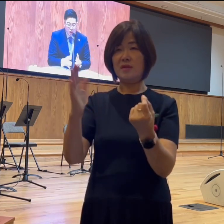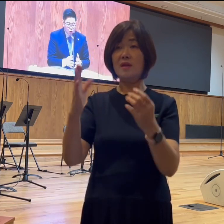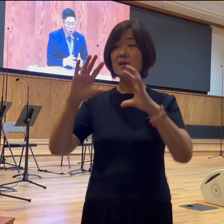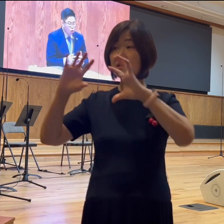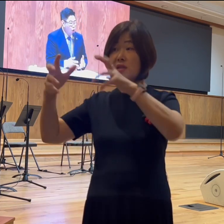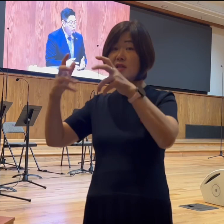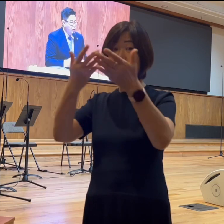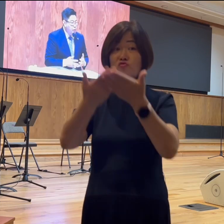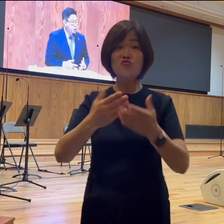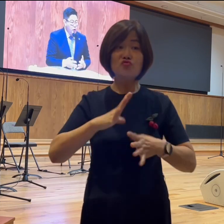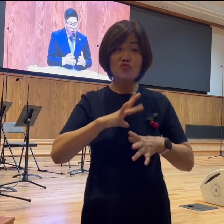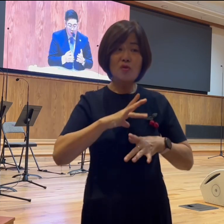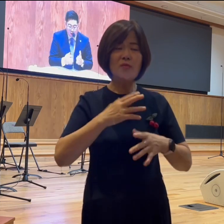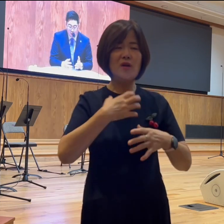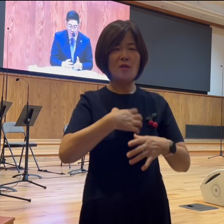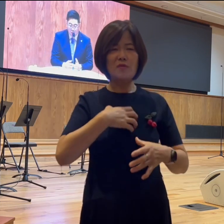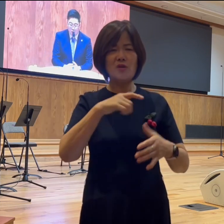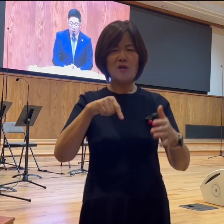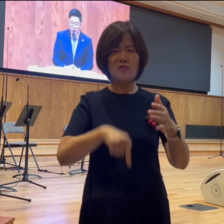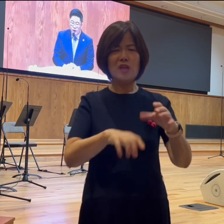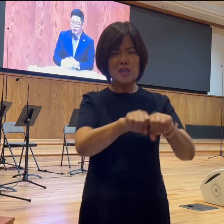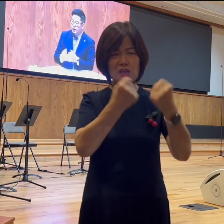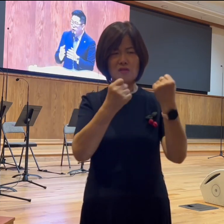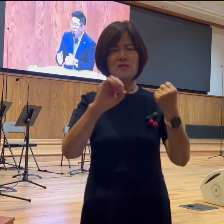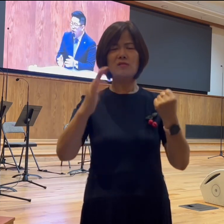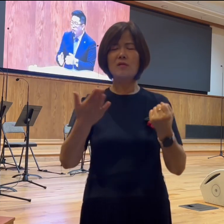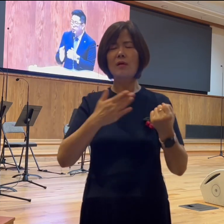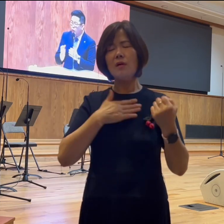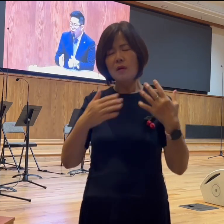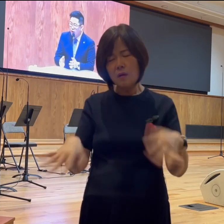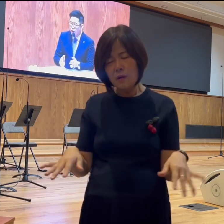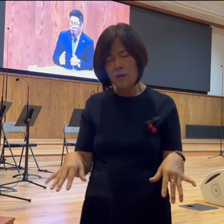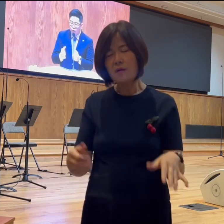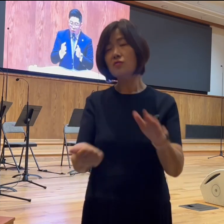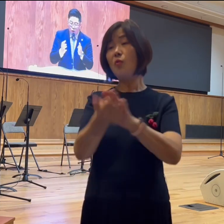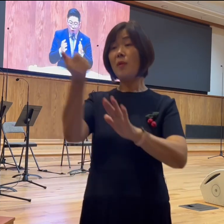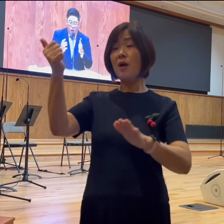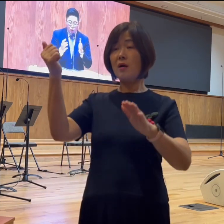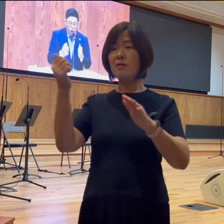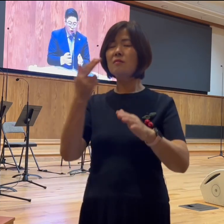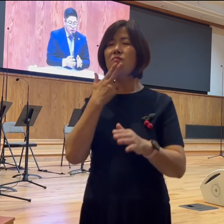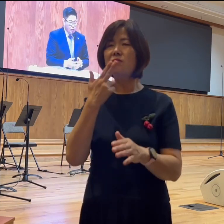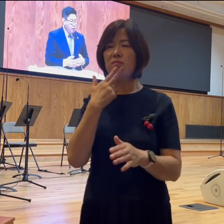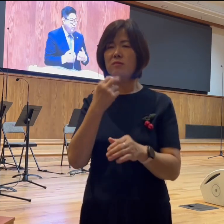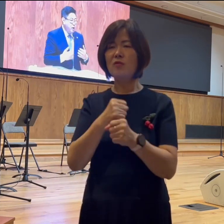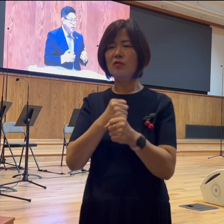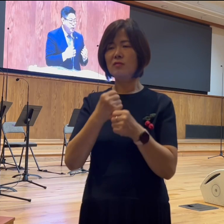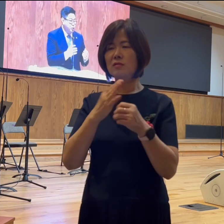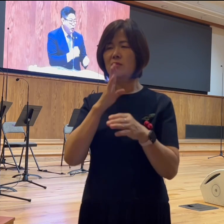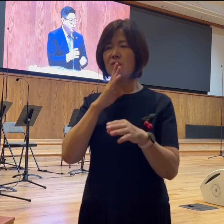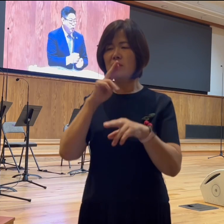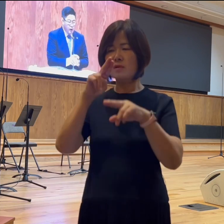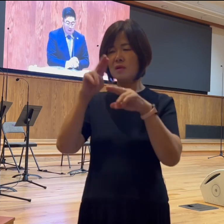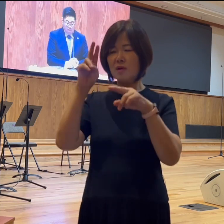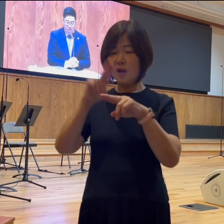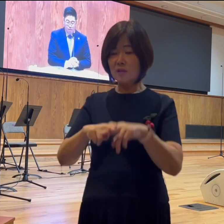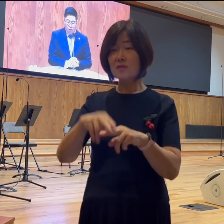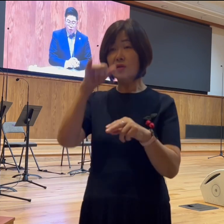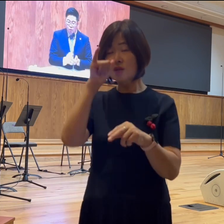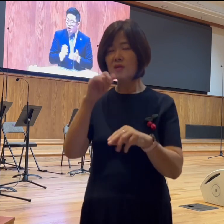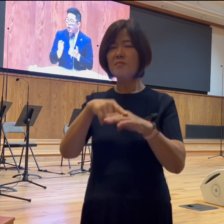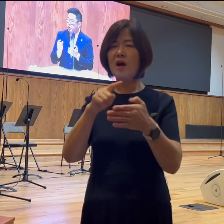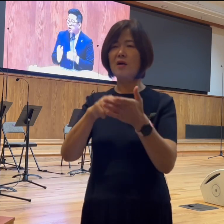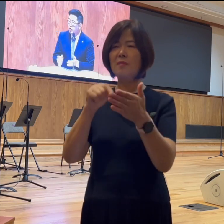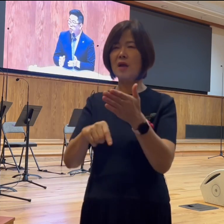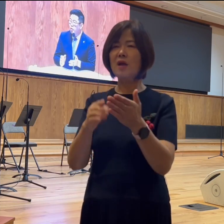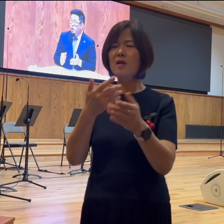세상이 주는 두려움과 염려 가운데 깨어져 버린, 그래서 힘을 잃고 소망을 잃고 주저앉아 버린 마음의 그 조각조각에